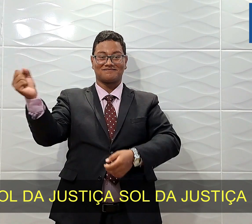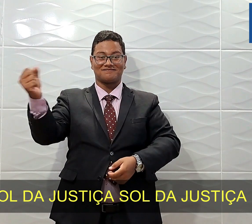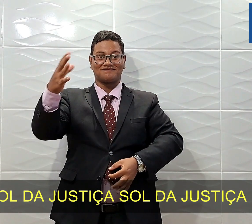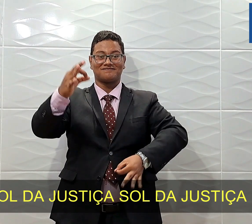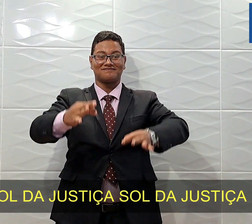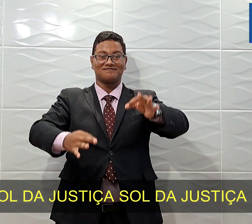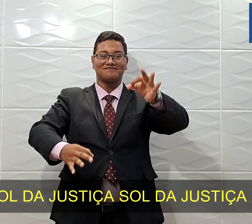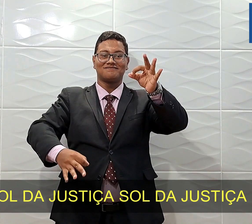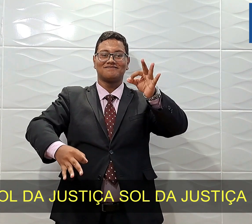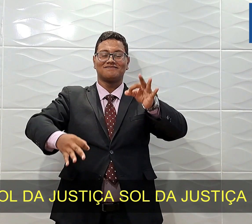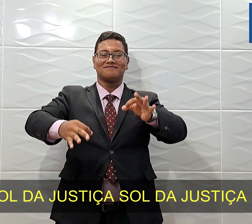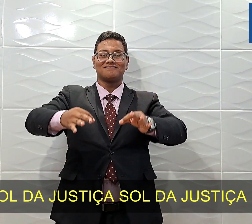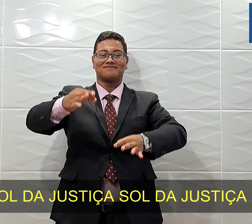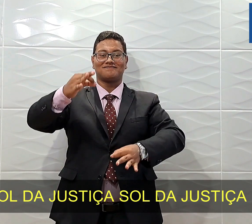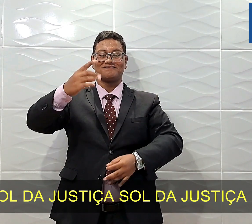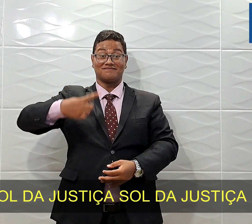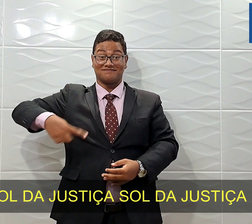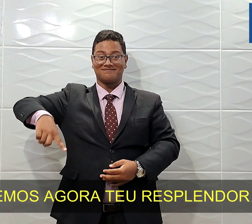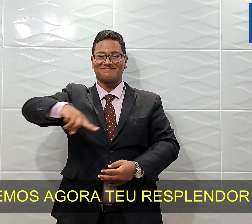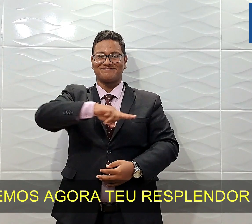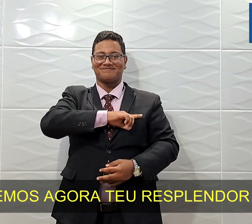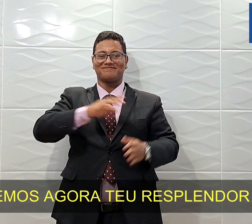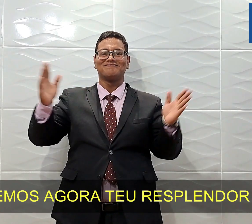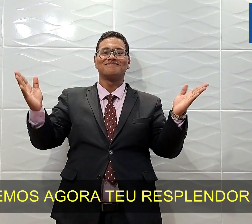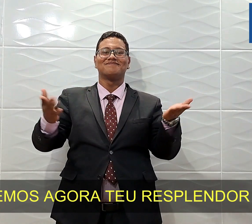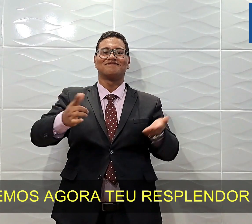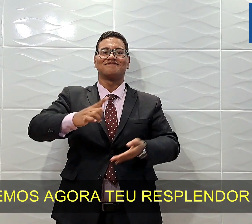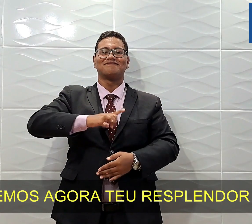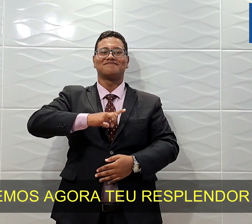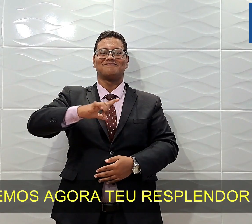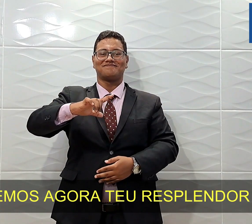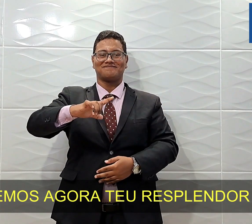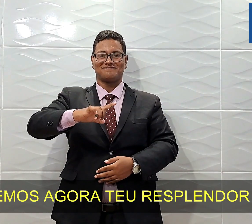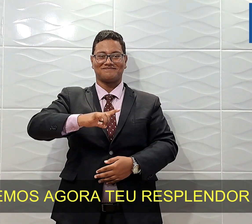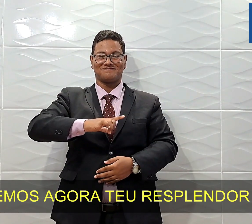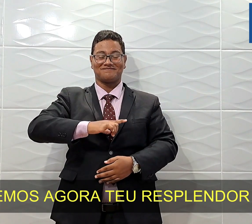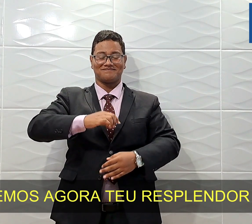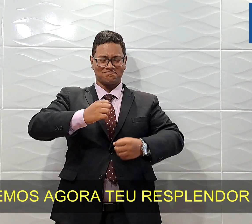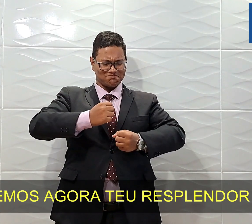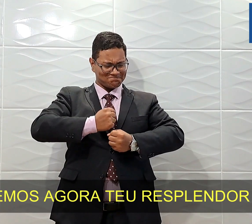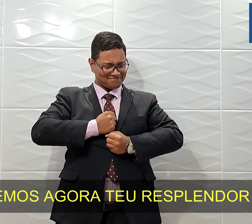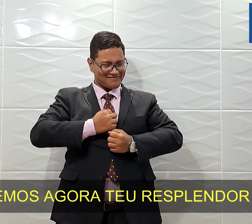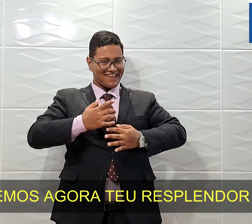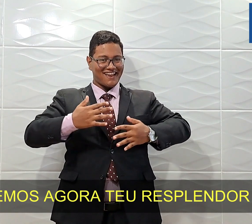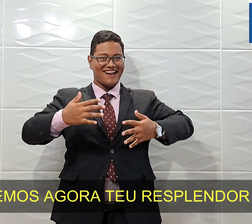justiça Temos agora, teu